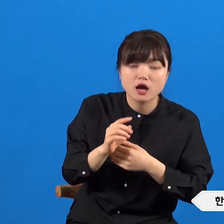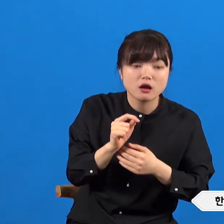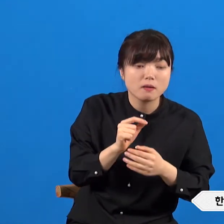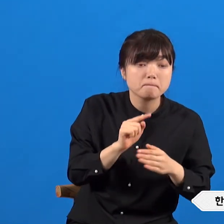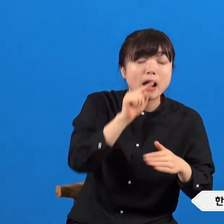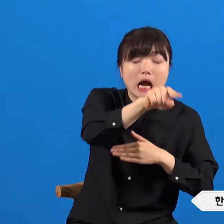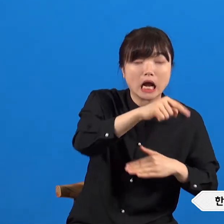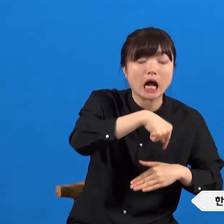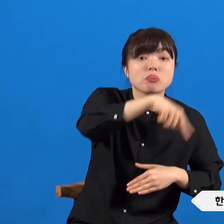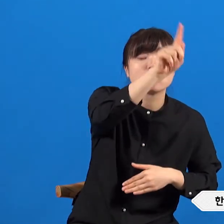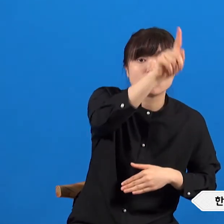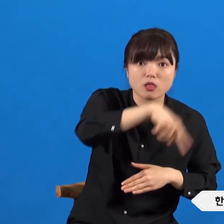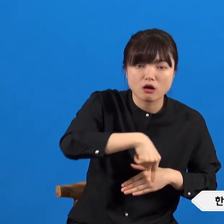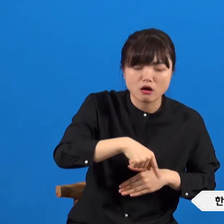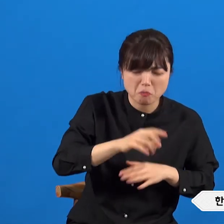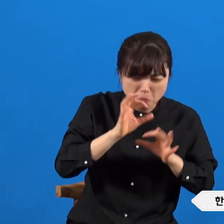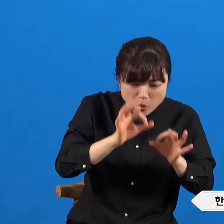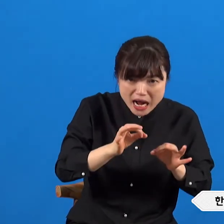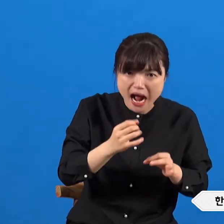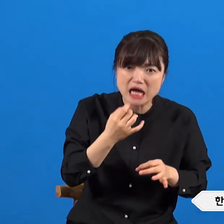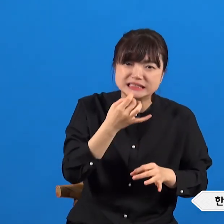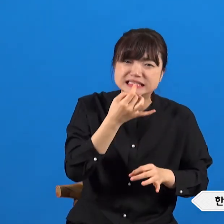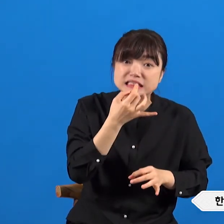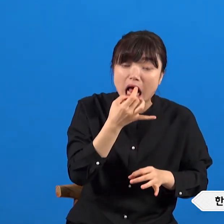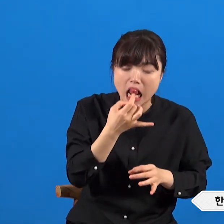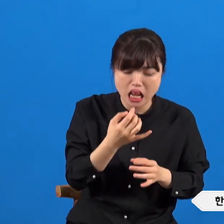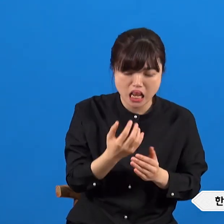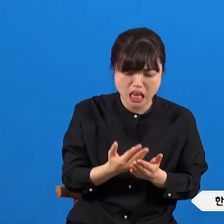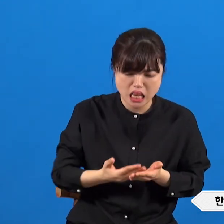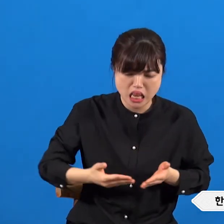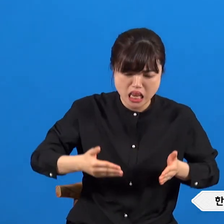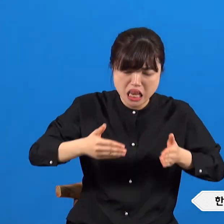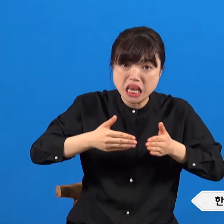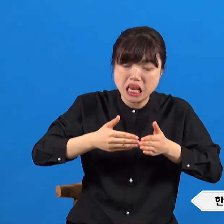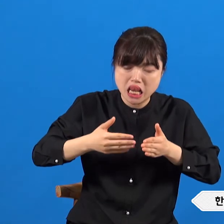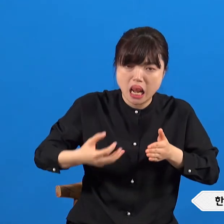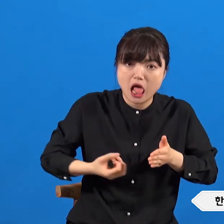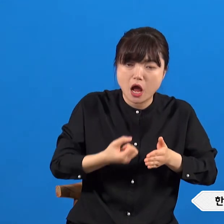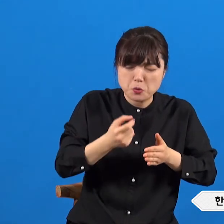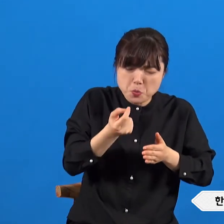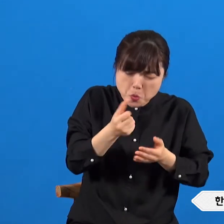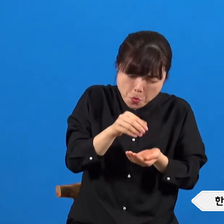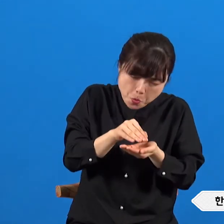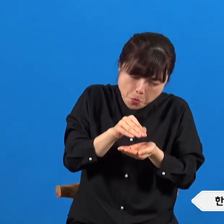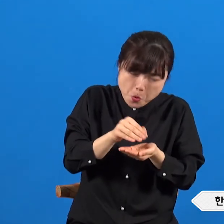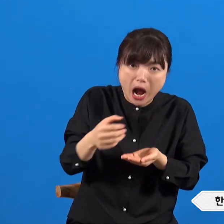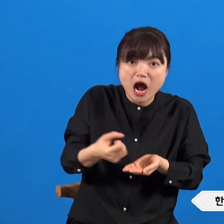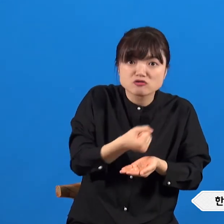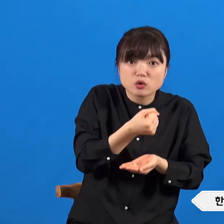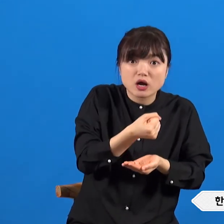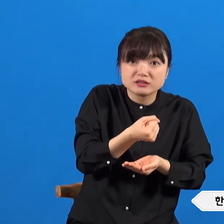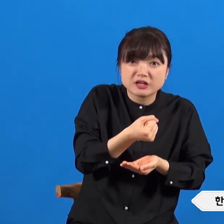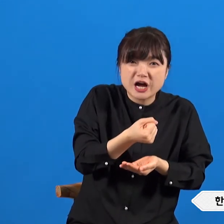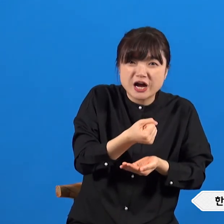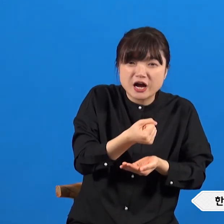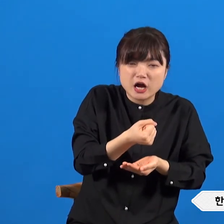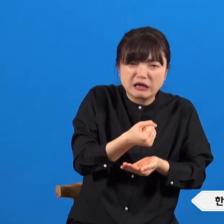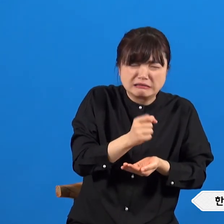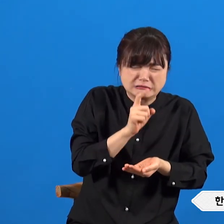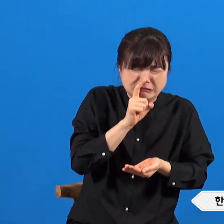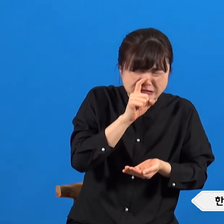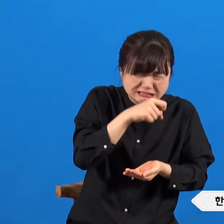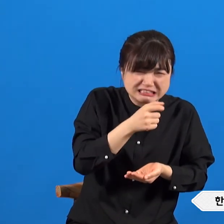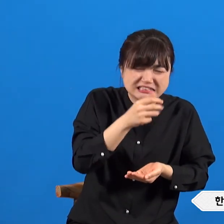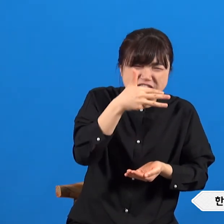후에 비닐봉지에 쌀을 한 움큼 어디서 구해왔습니다. 그 쌀을